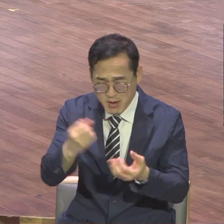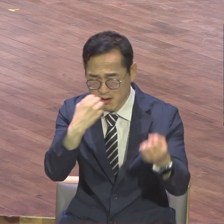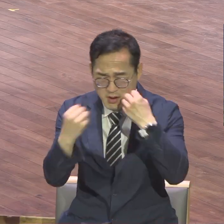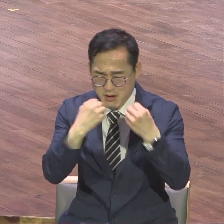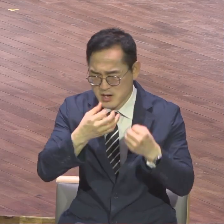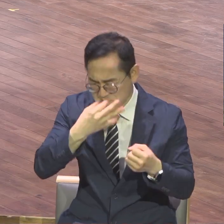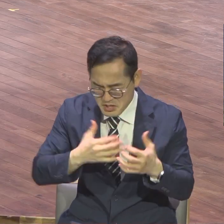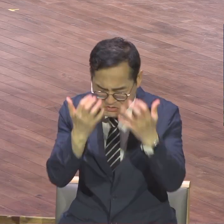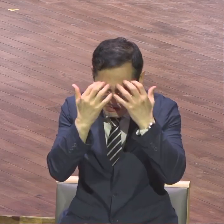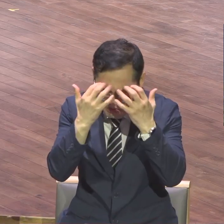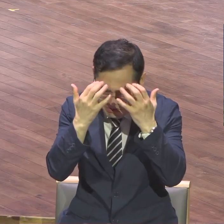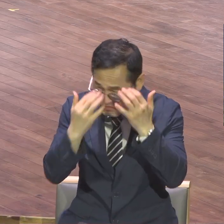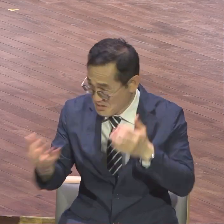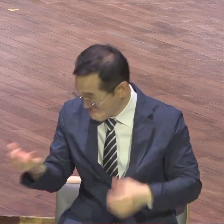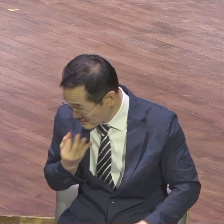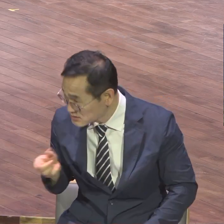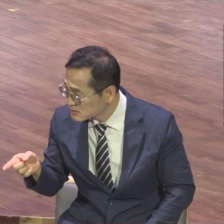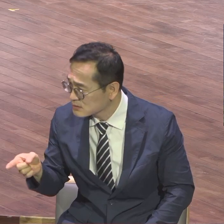있었다는 증거지요.